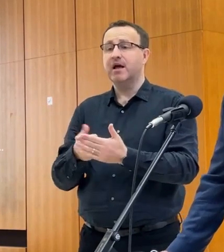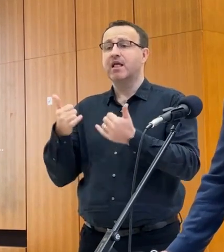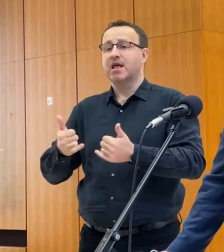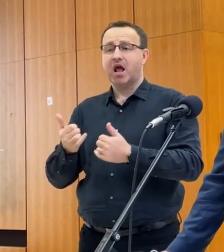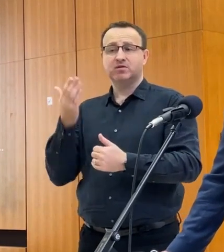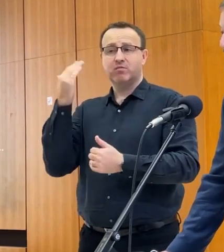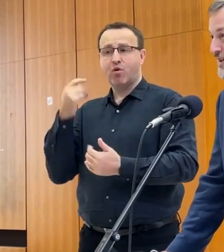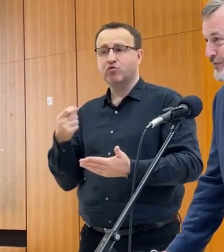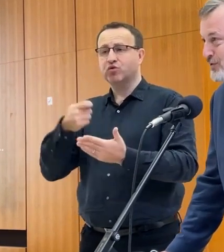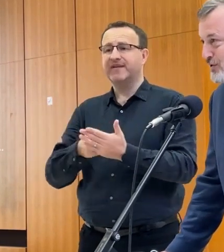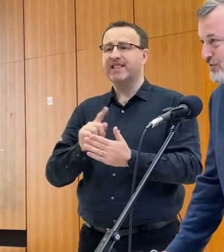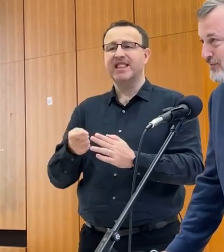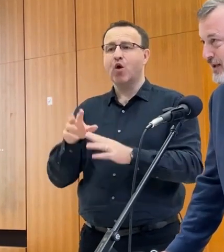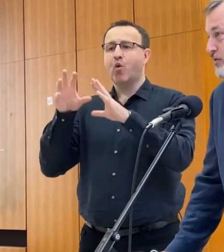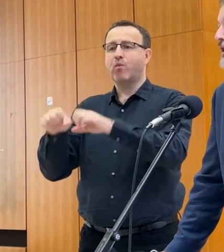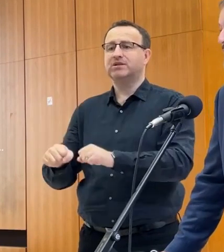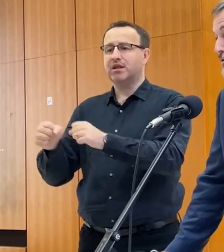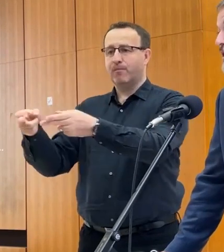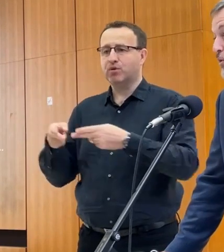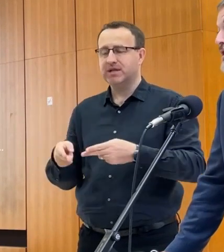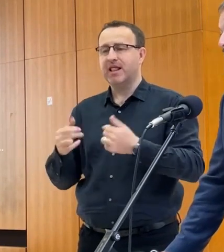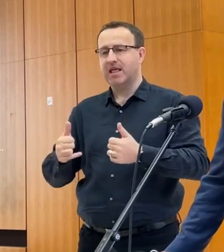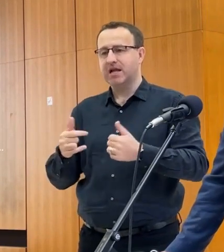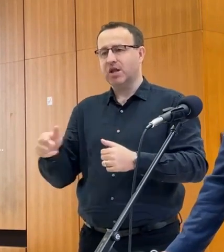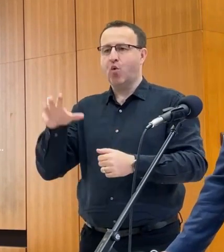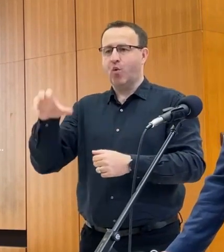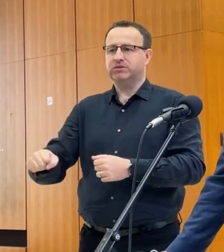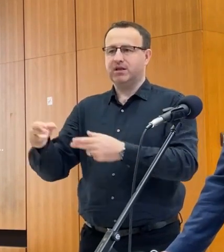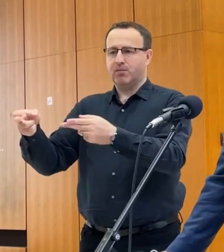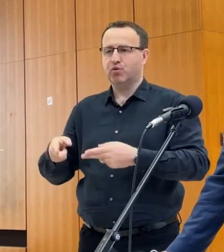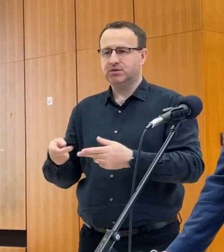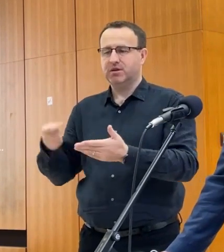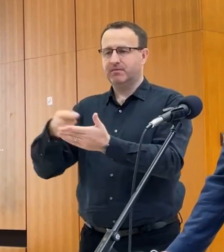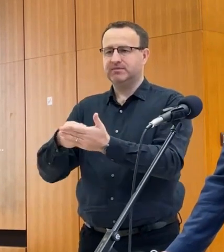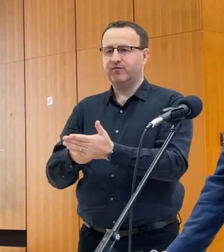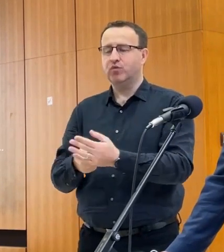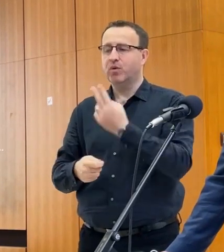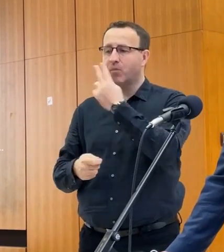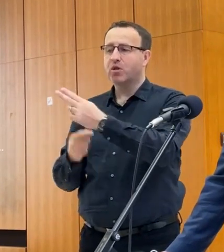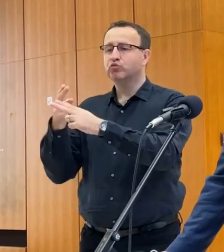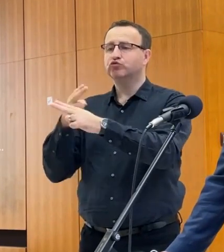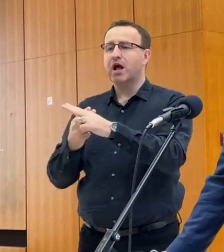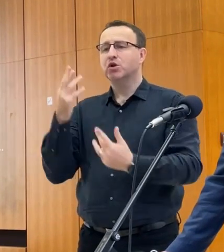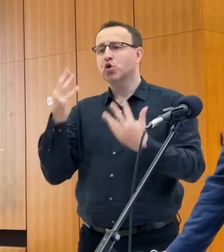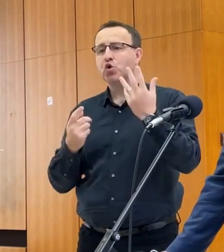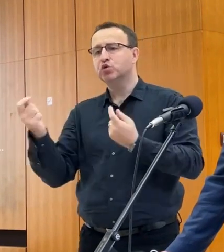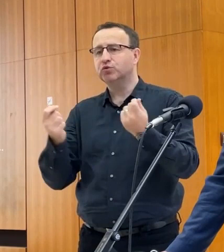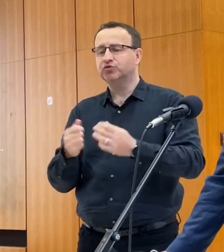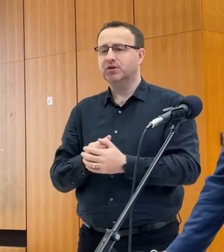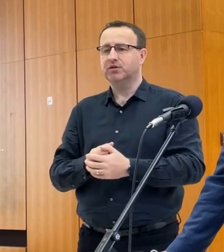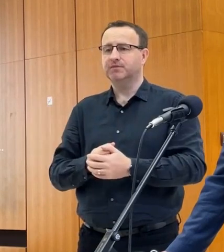že na neobsadené lôžko, no tak teraz to bude na obsadené lôžko. Čiže z pohľadu štátneho rozpočtu do